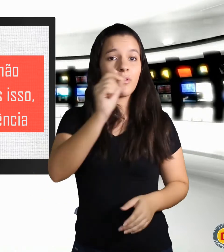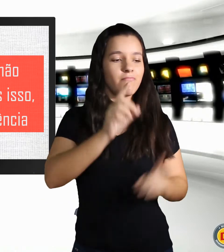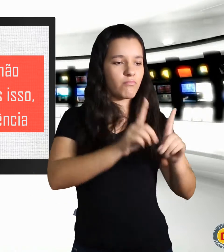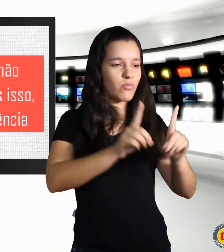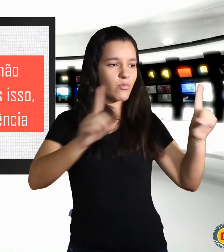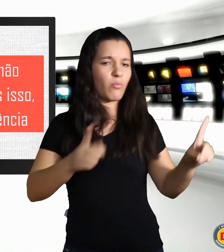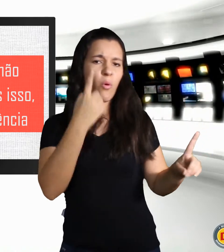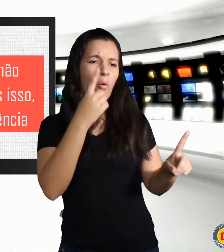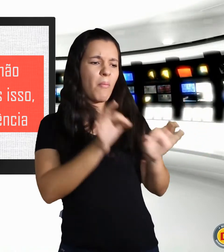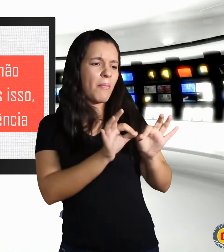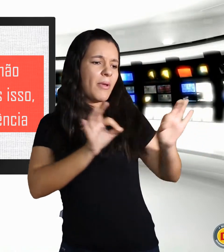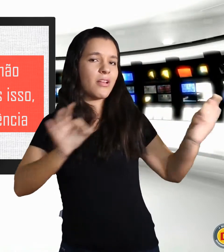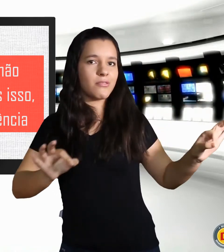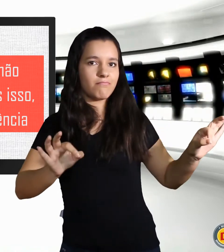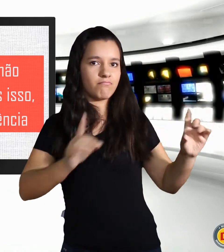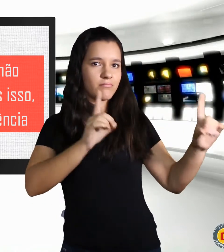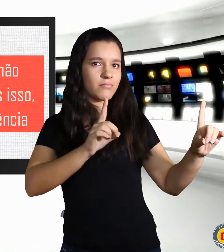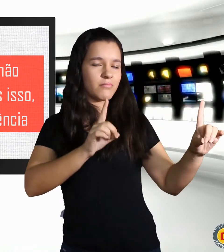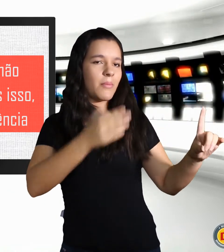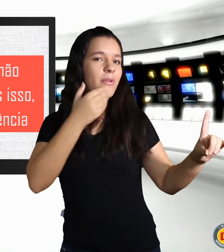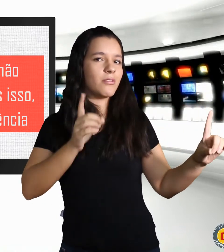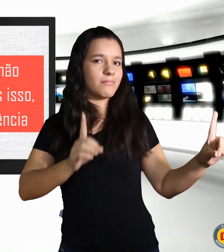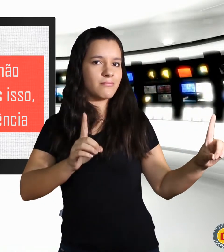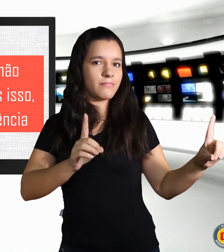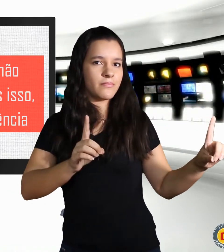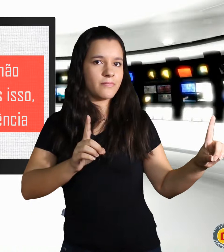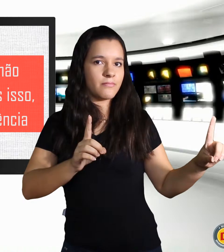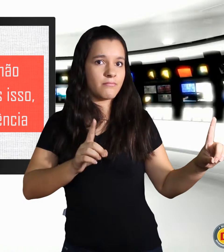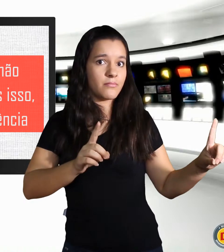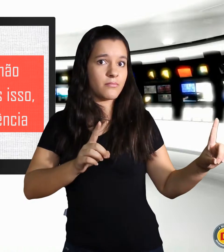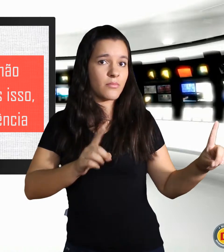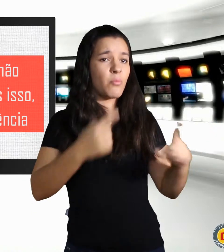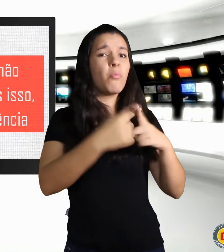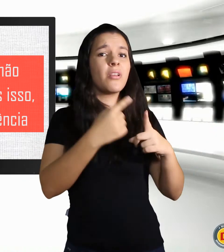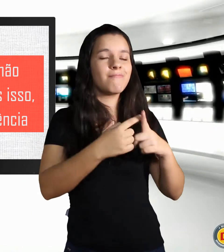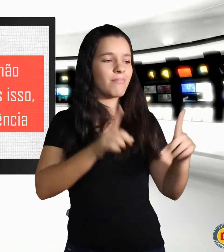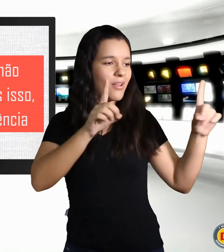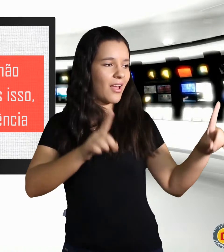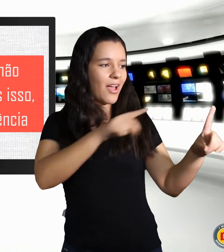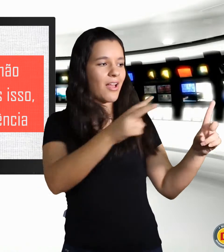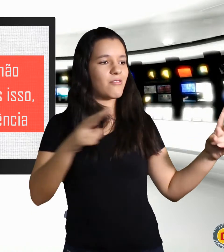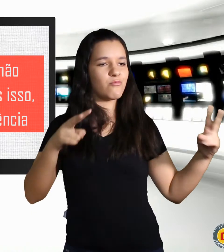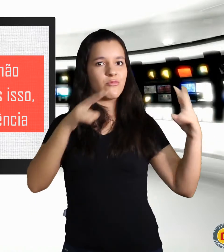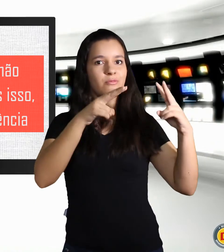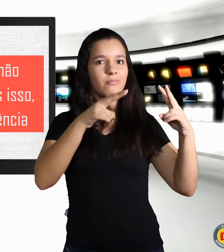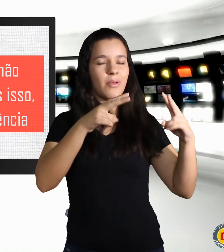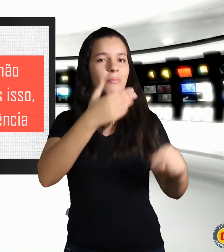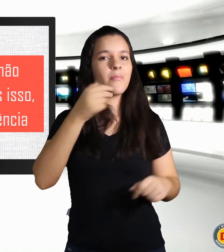mínimo a 1 metro de distância do aluno para o qual está interpretando. Isso deve ao fato de que esta é a distância razoável